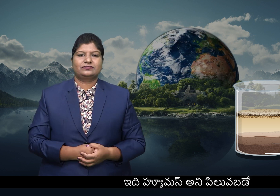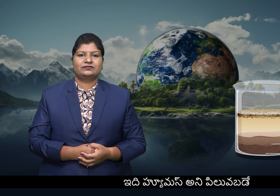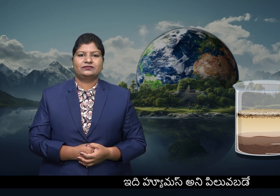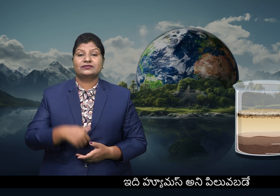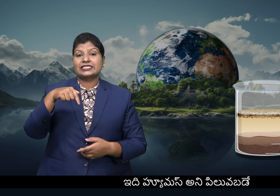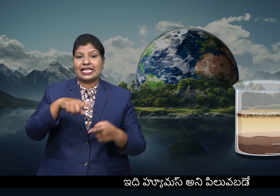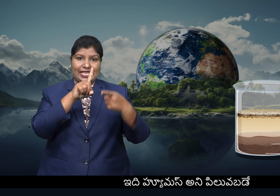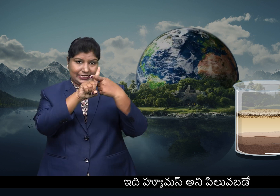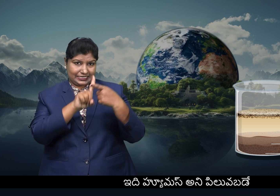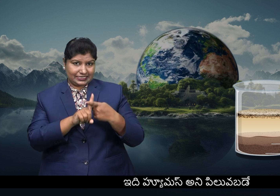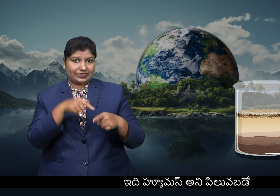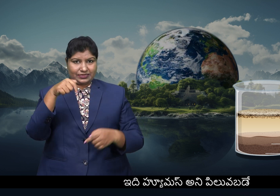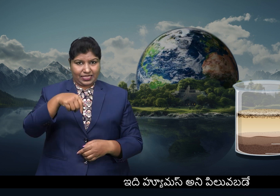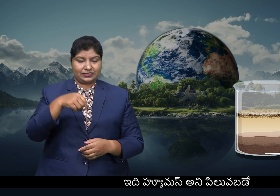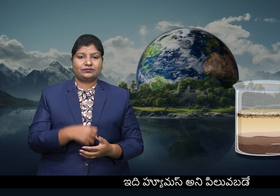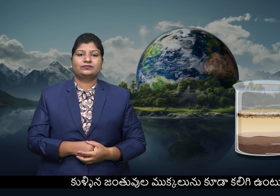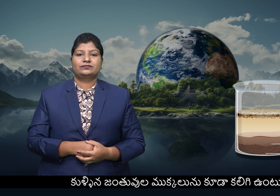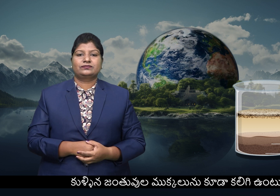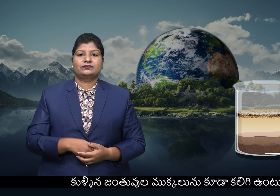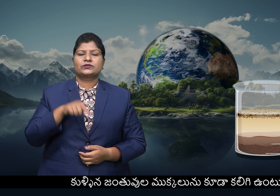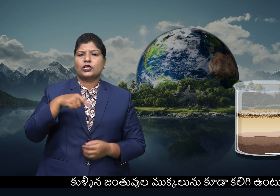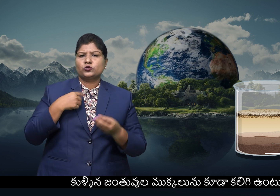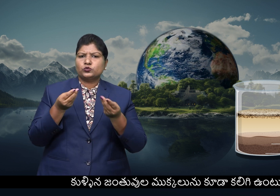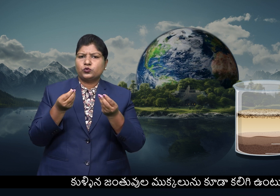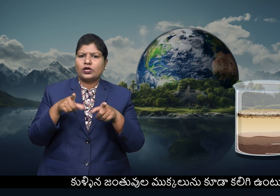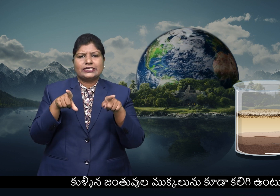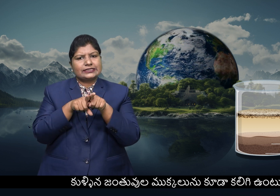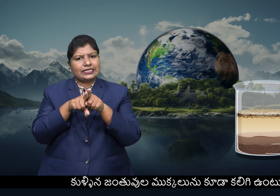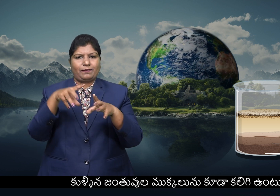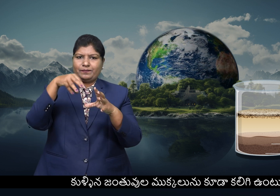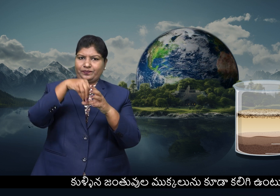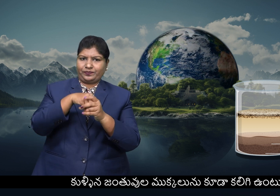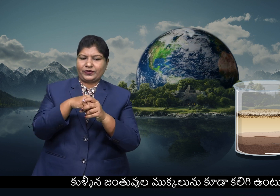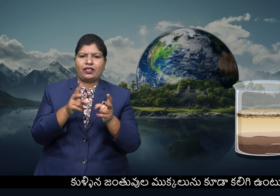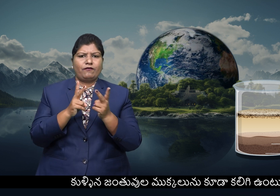ఇది హ్యూమస్ అని పిలువబడే కుళ్ళిన జంతువుల ముక్కలను కూడా కలిగి ఉంటుంది.